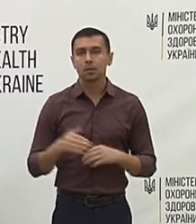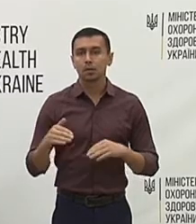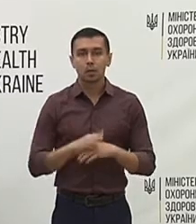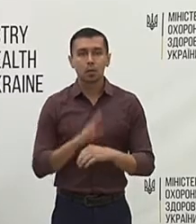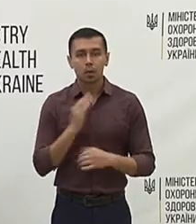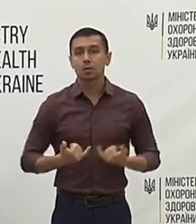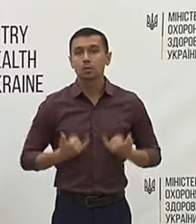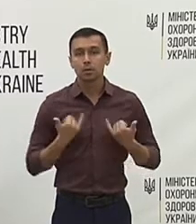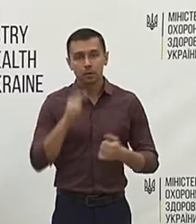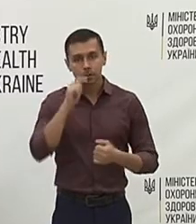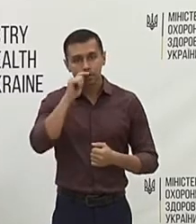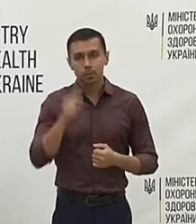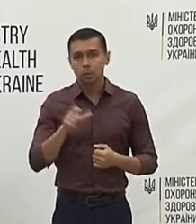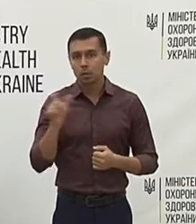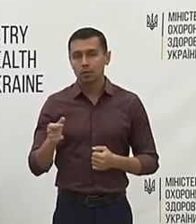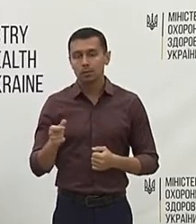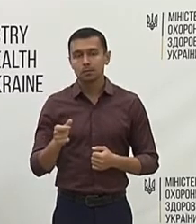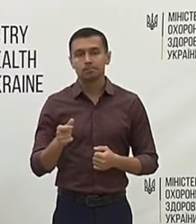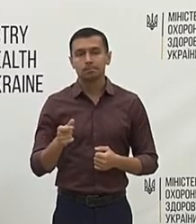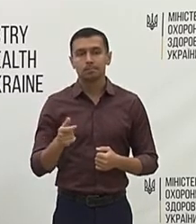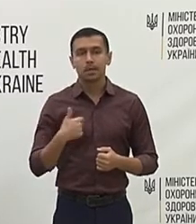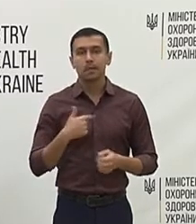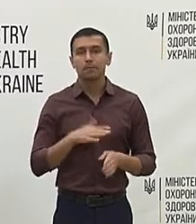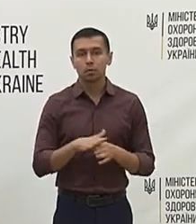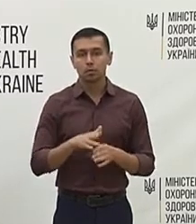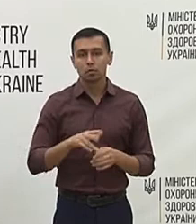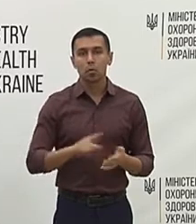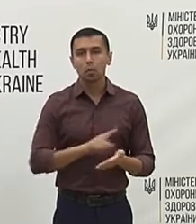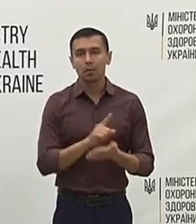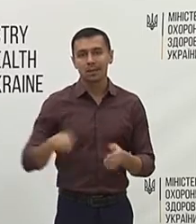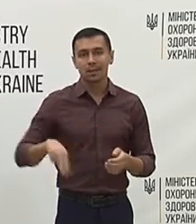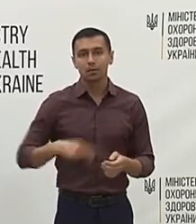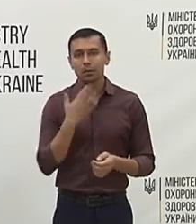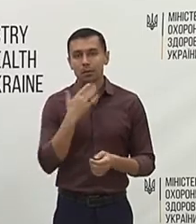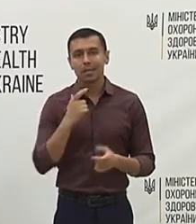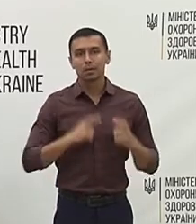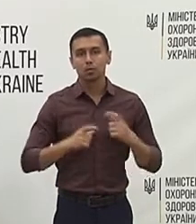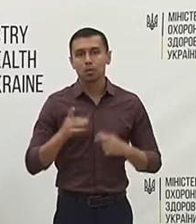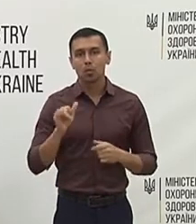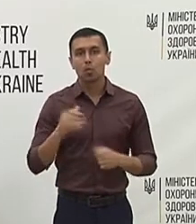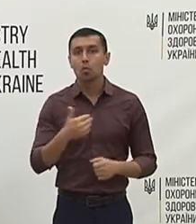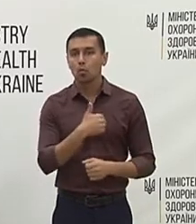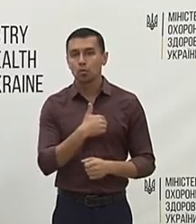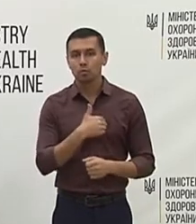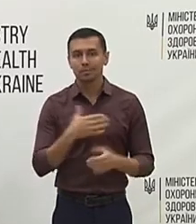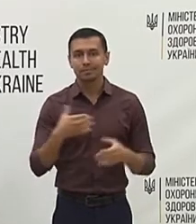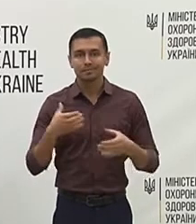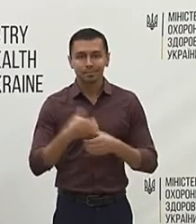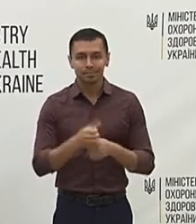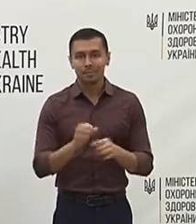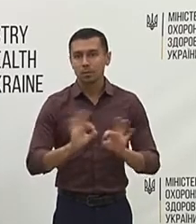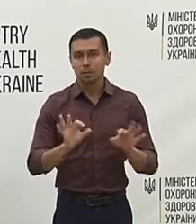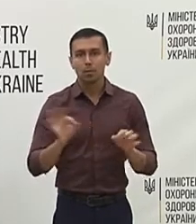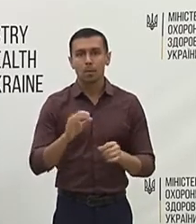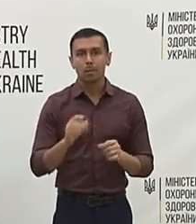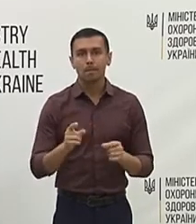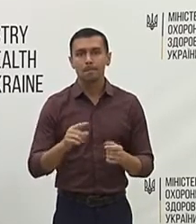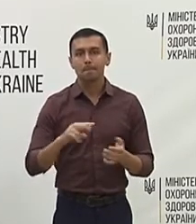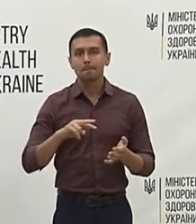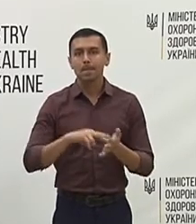Доброго ранку, шановні українці. В якості виконуючого обов'язки директора Національного інституту раку хочу стисло доповісти про